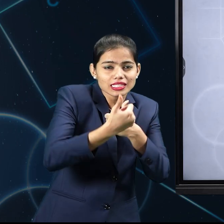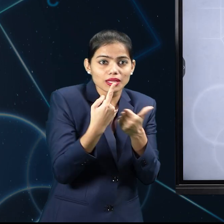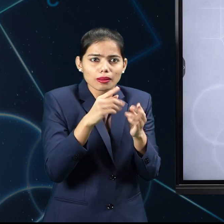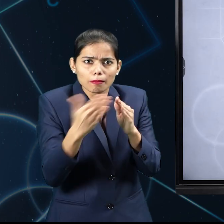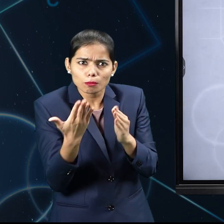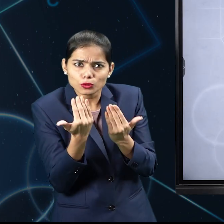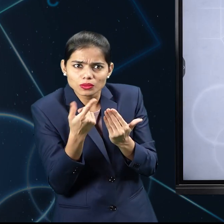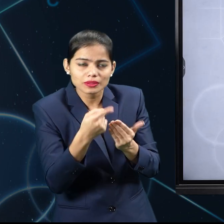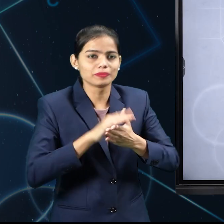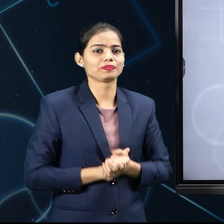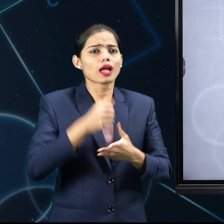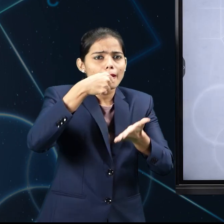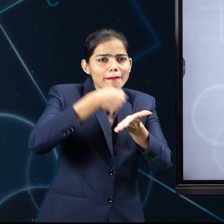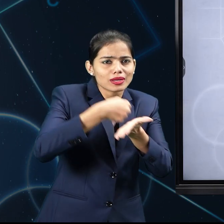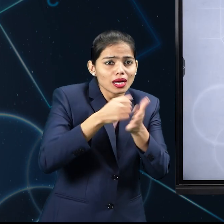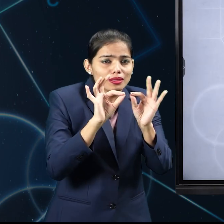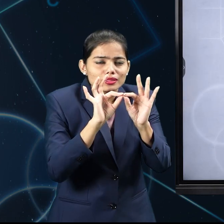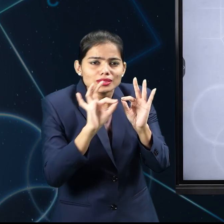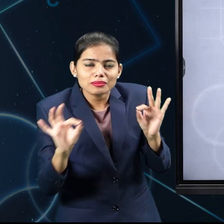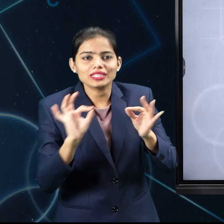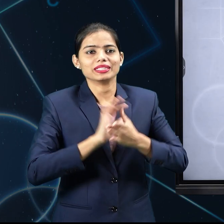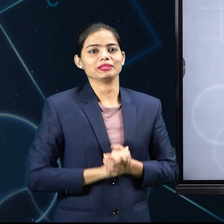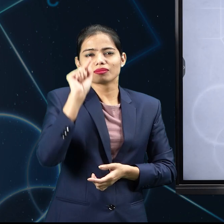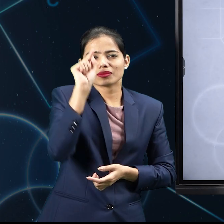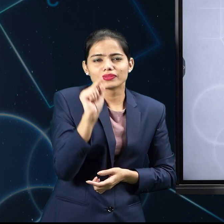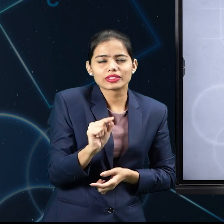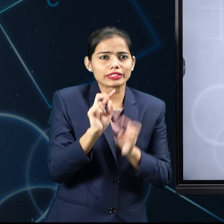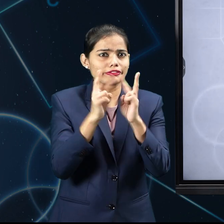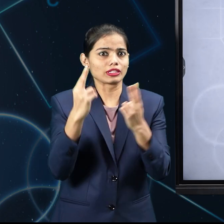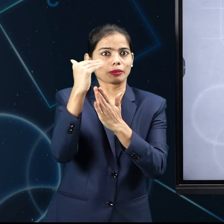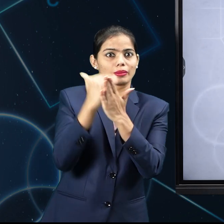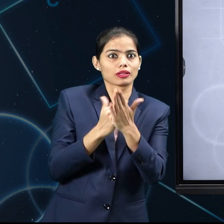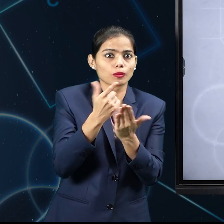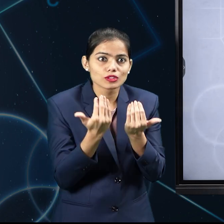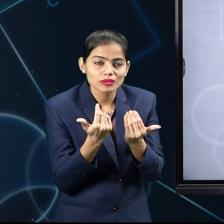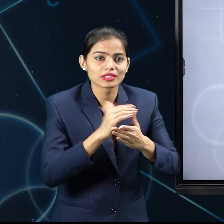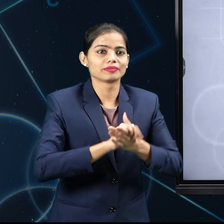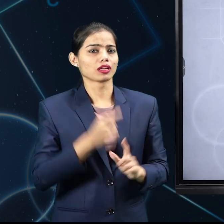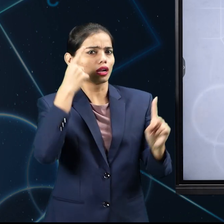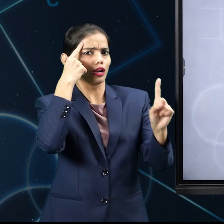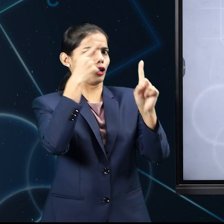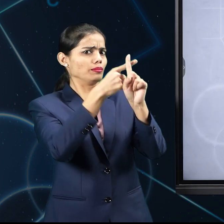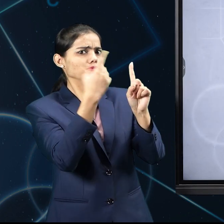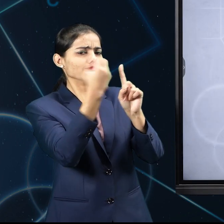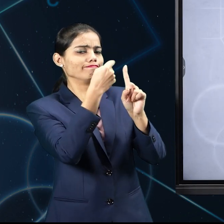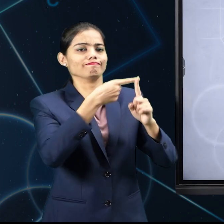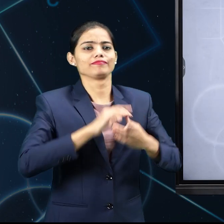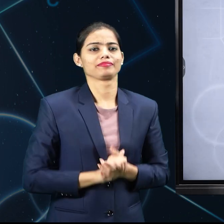प्रायोगिक दृष्टिकोन, नमुना अवकाश, घटनेची संभाव्यता,